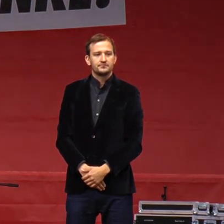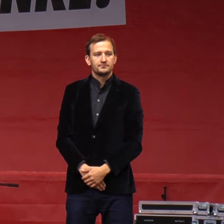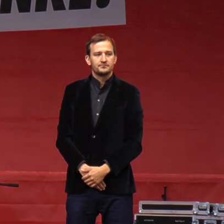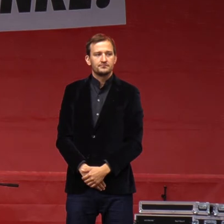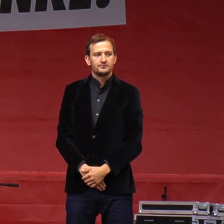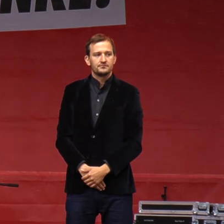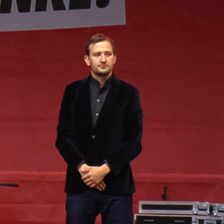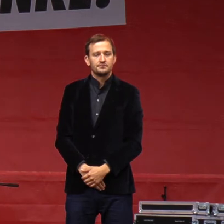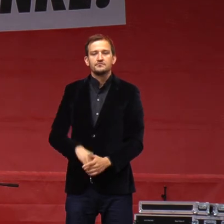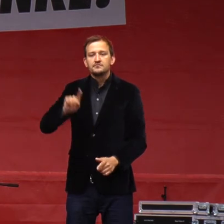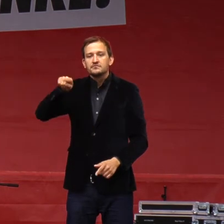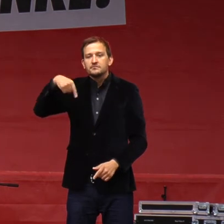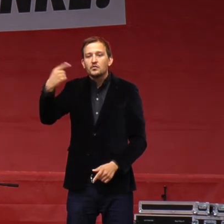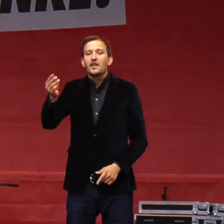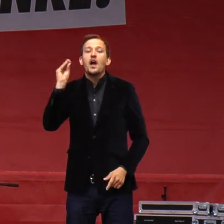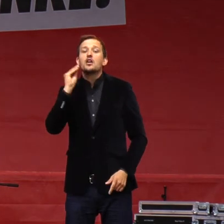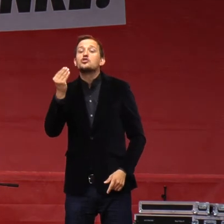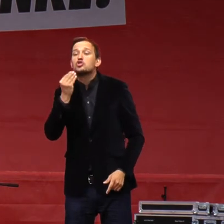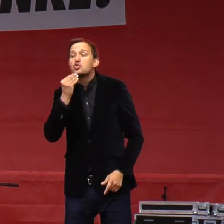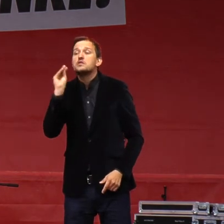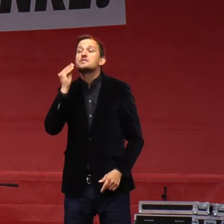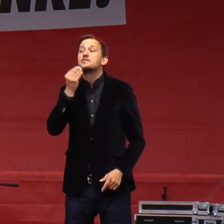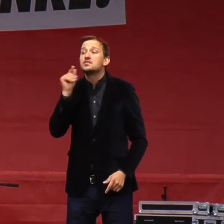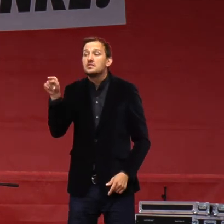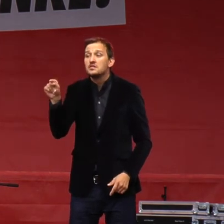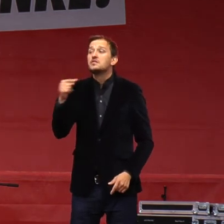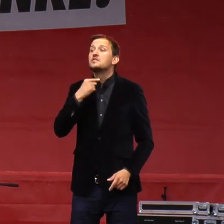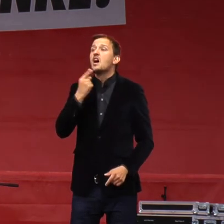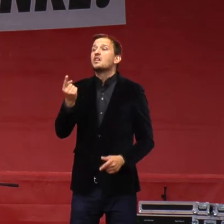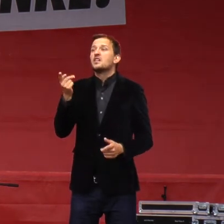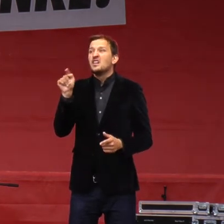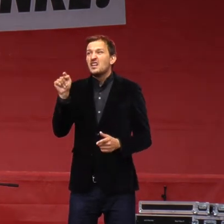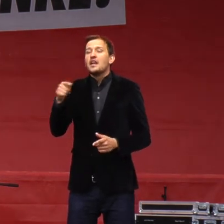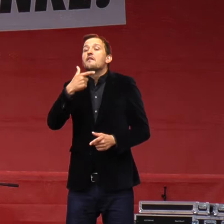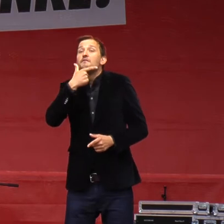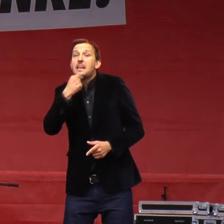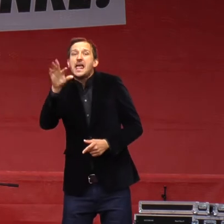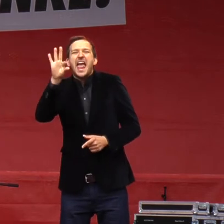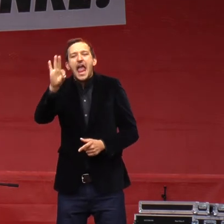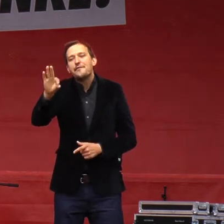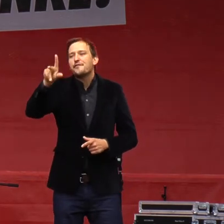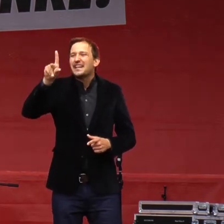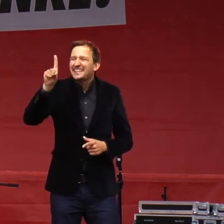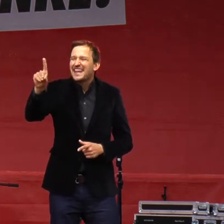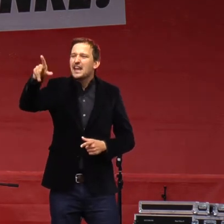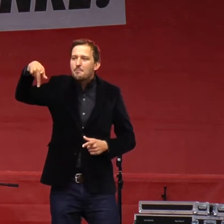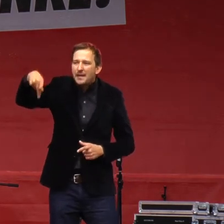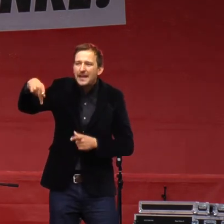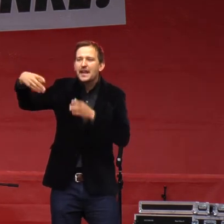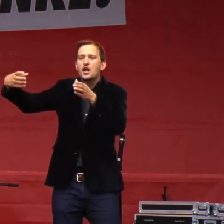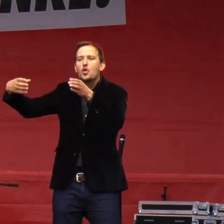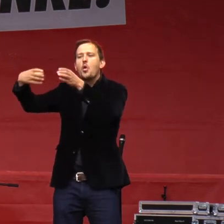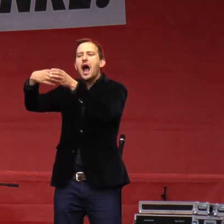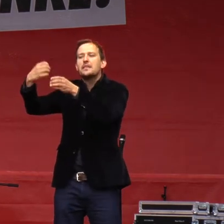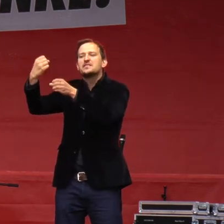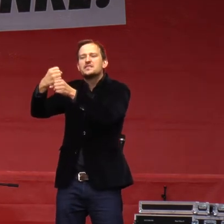Und dann hat er damit angefangen, dass es ihm eigentlich ganz lieb wäre, mit der FDP zu koalieren. Und